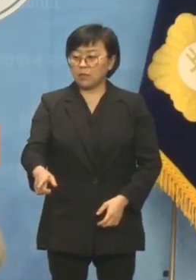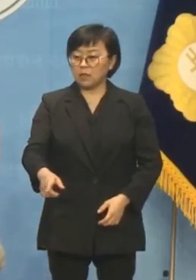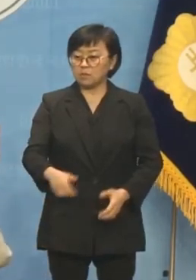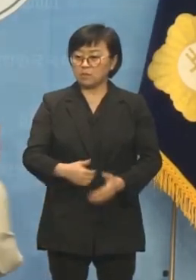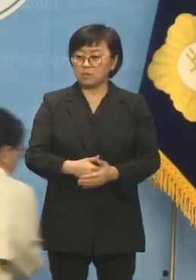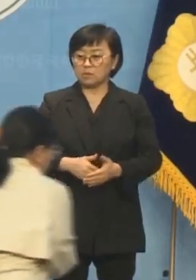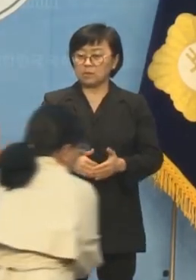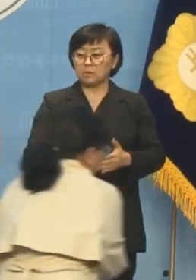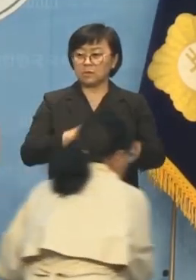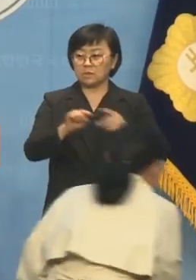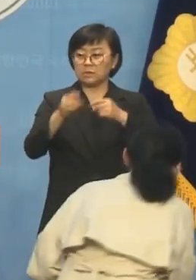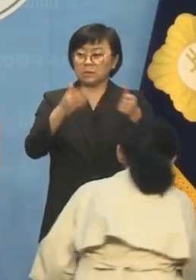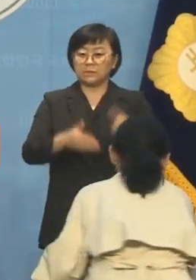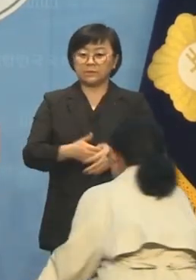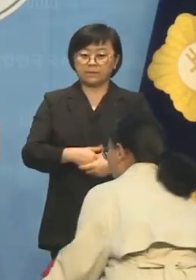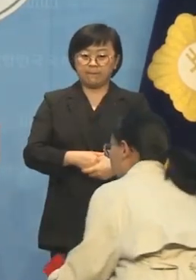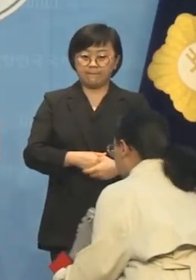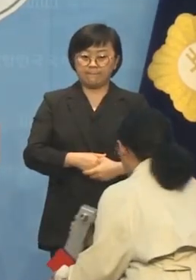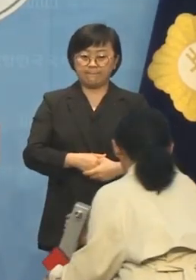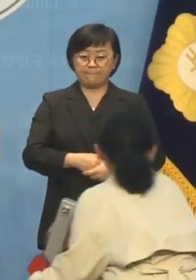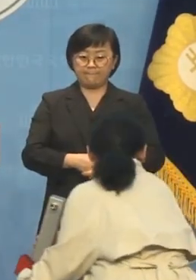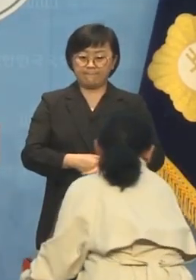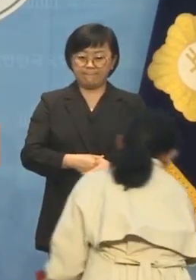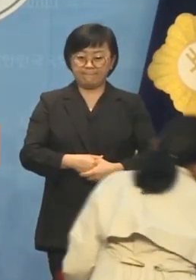애를 부탁을 드립니다.